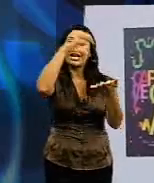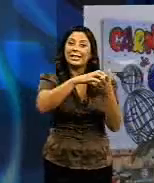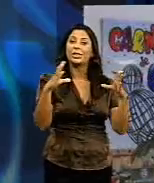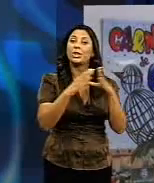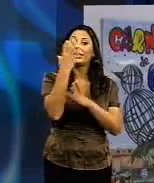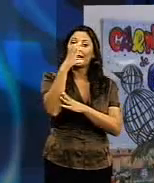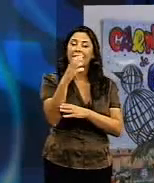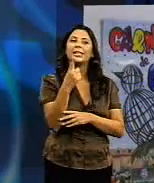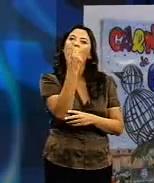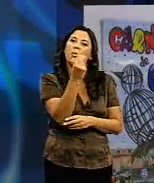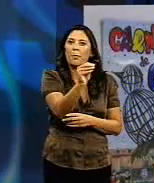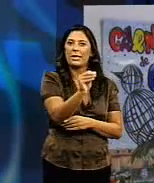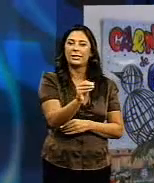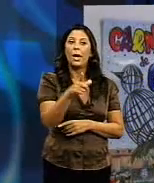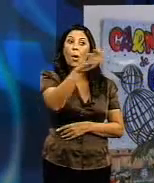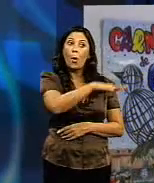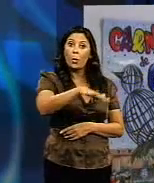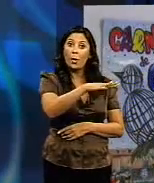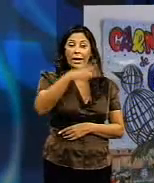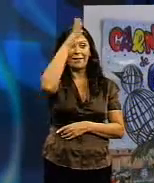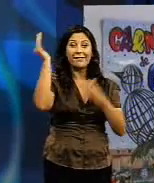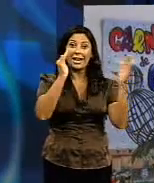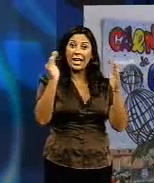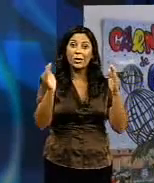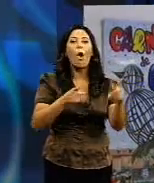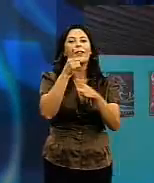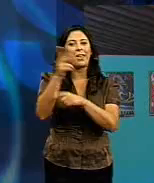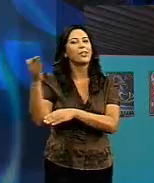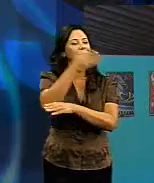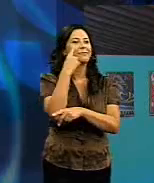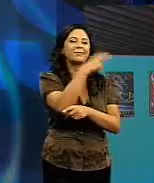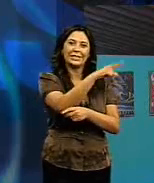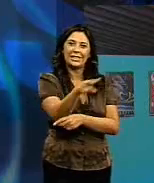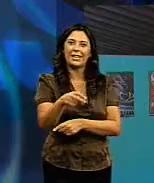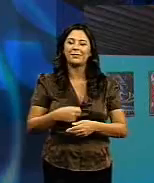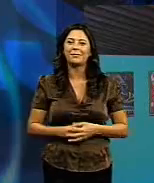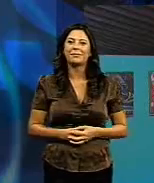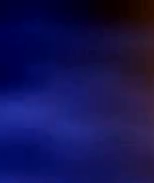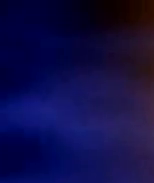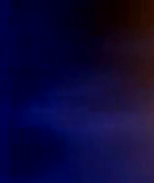Catalina, un espacio que durante el verano se convierte en cita obligada.